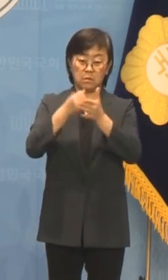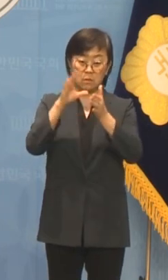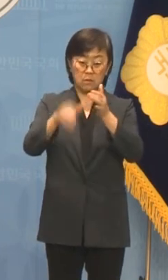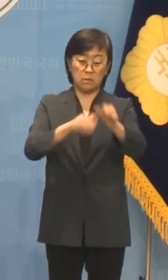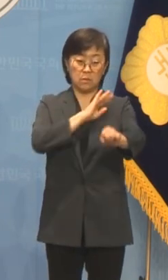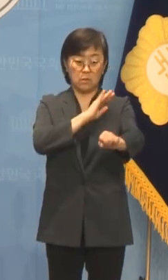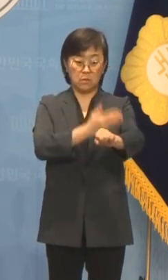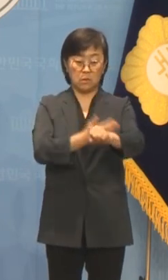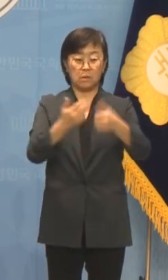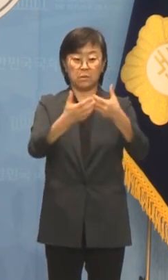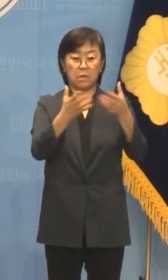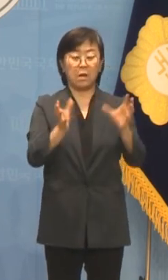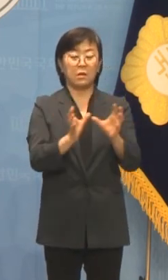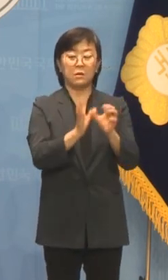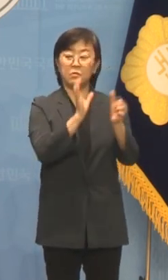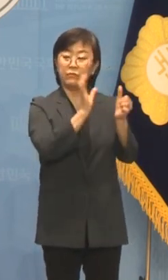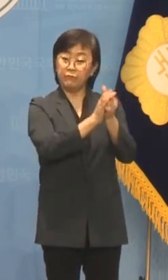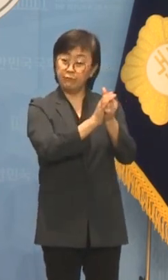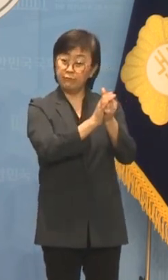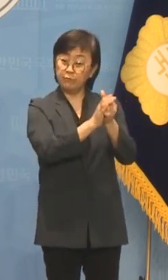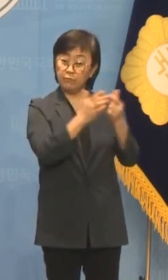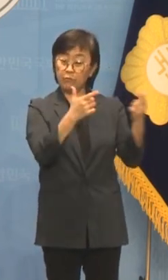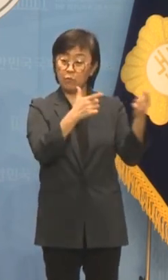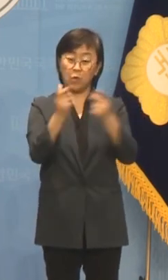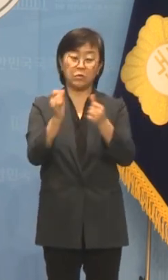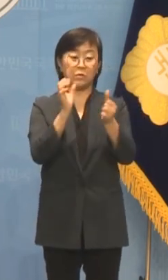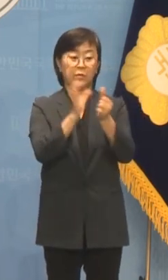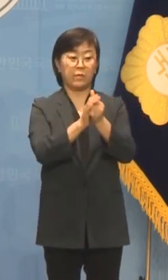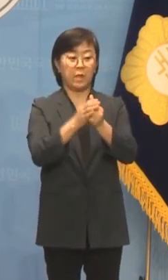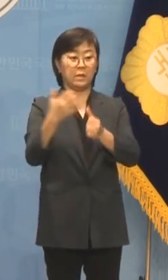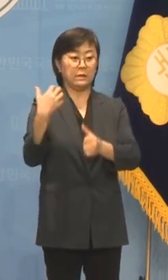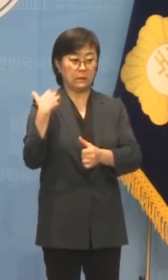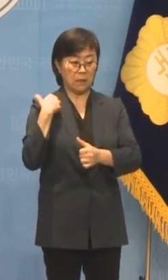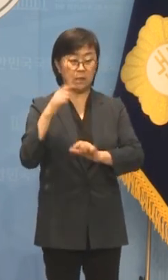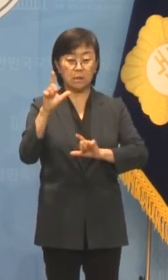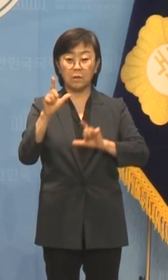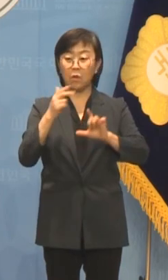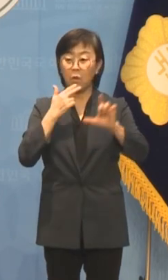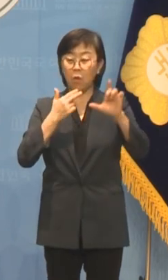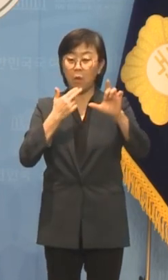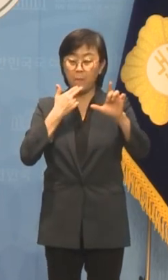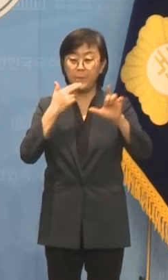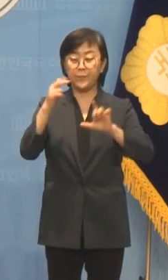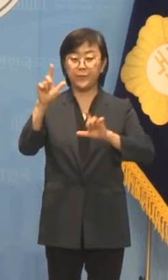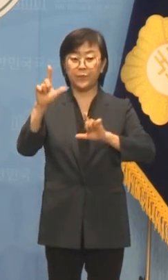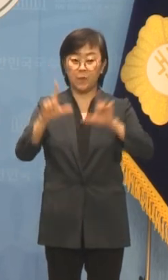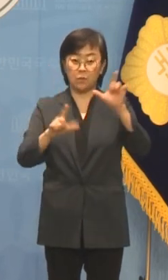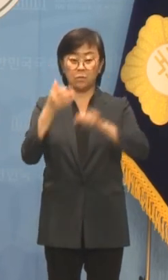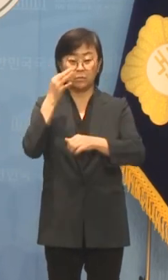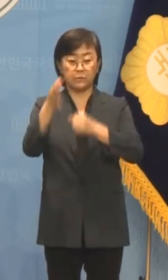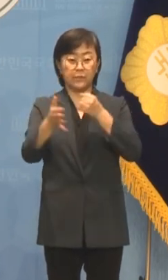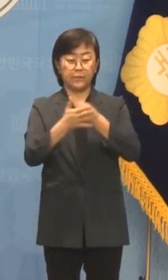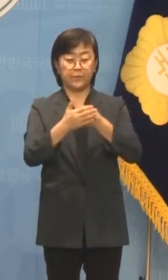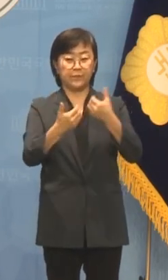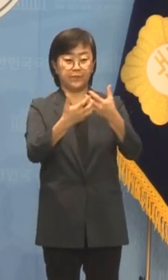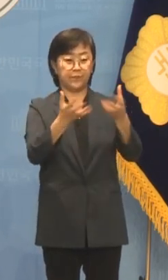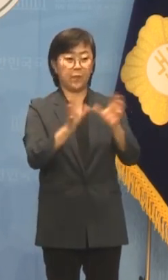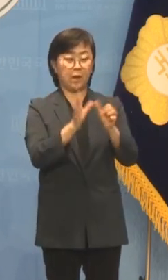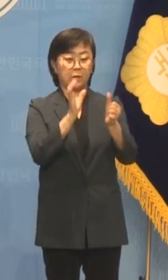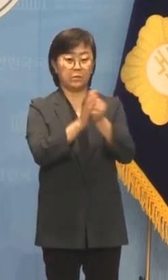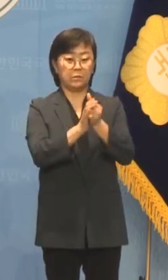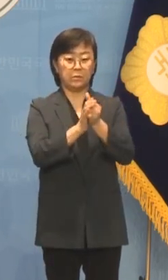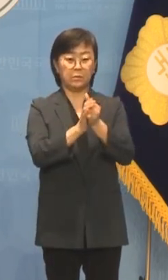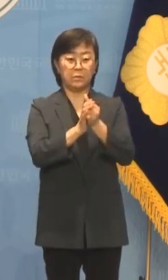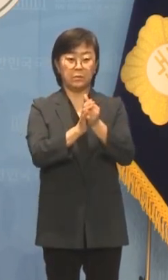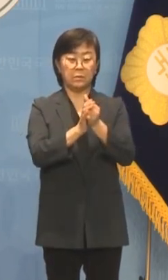권한을 당대표 한 사람에게 모두 위임하는 무책임한 행태를 보였고 결정권을 위임받은 당대표는 장고